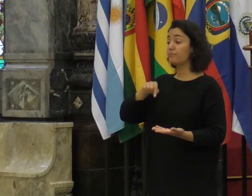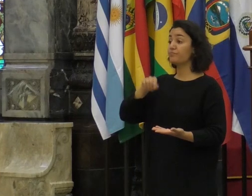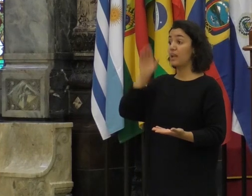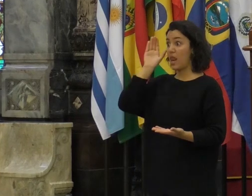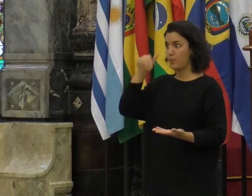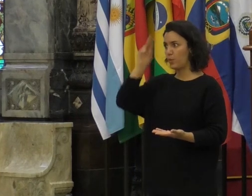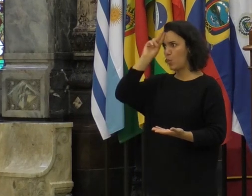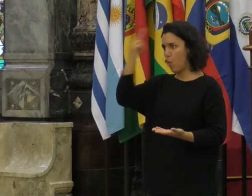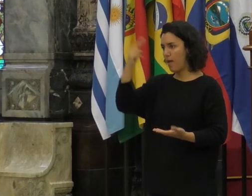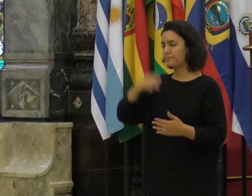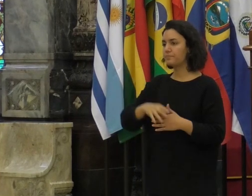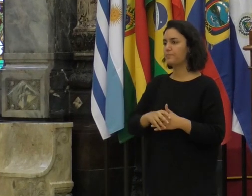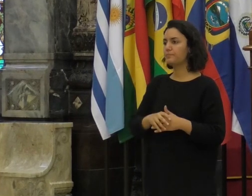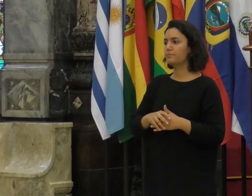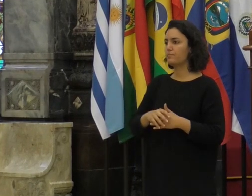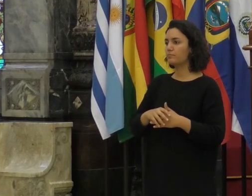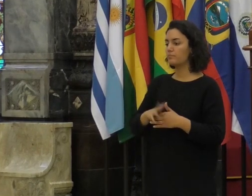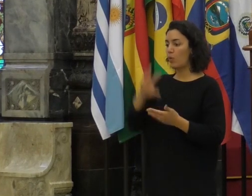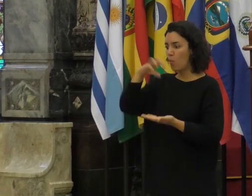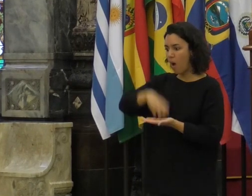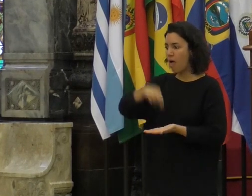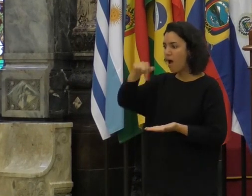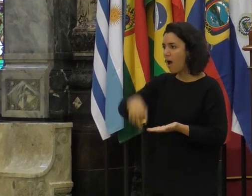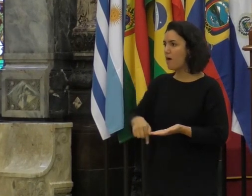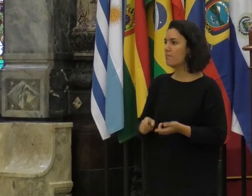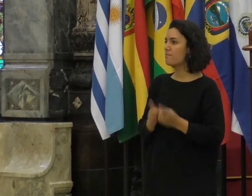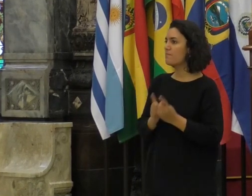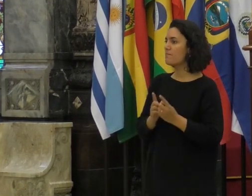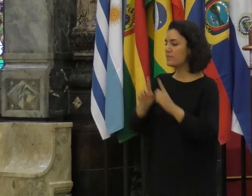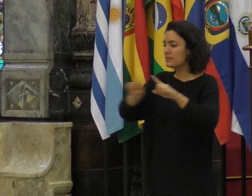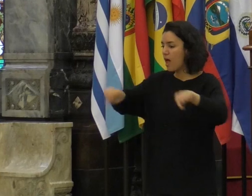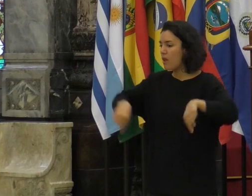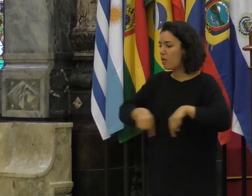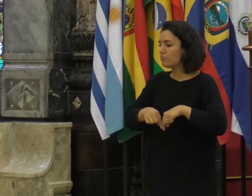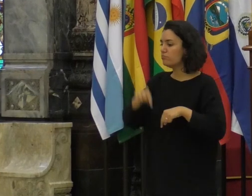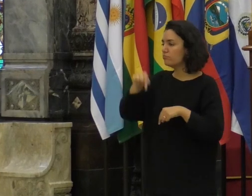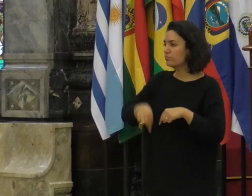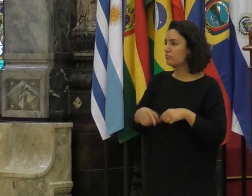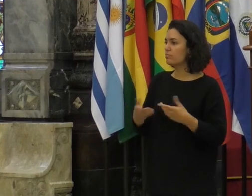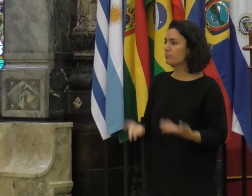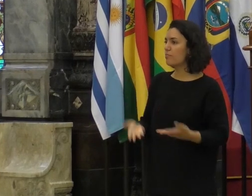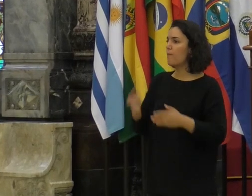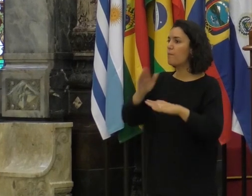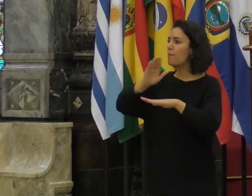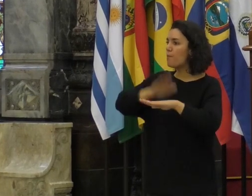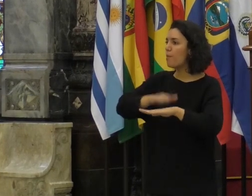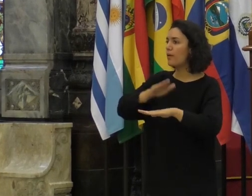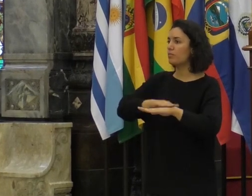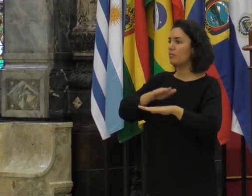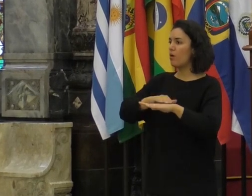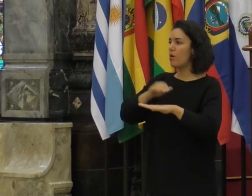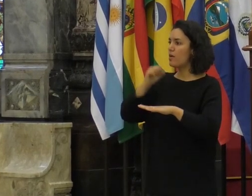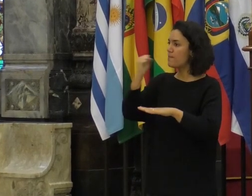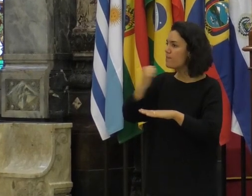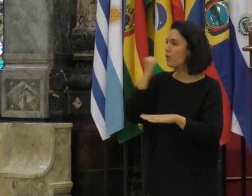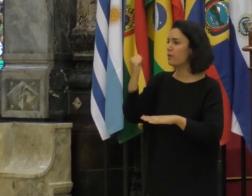Uruguay, en este lugar, en este salón, en un momento de tanta